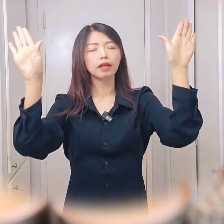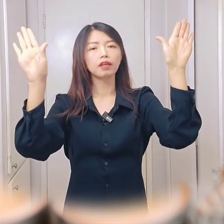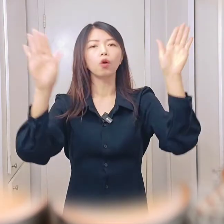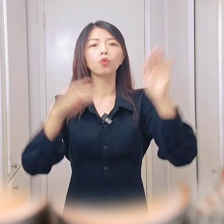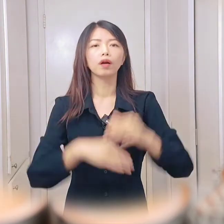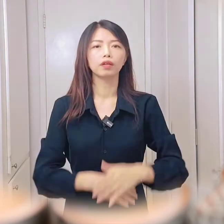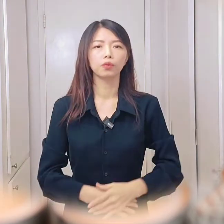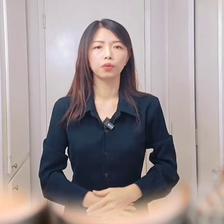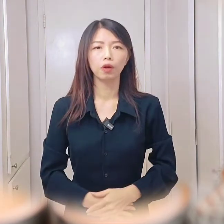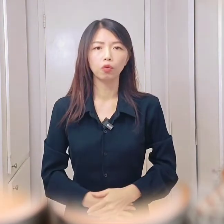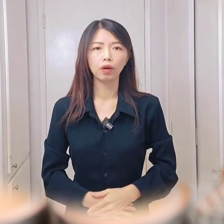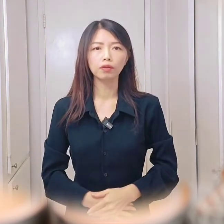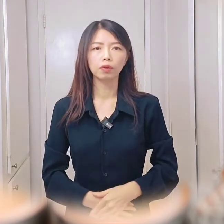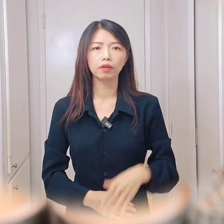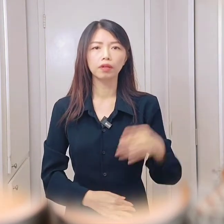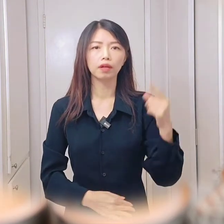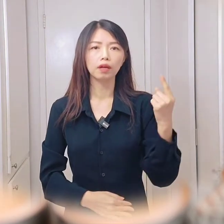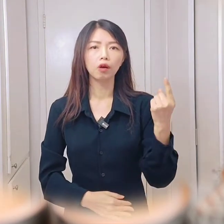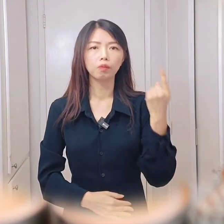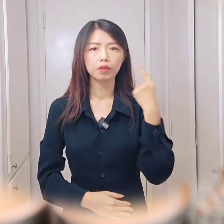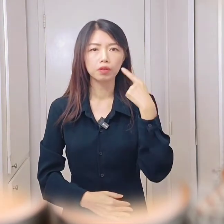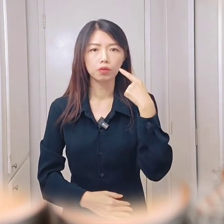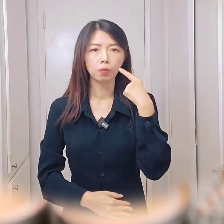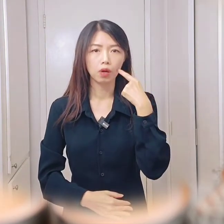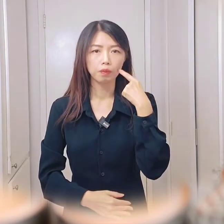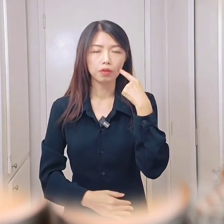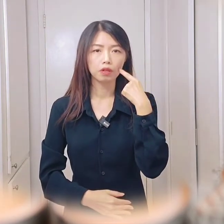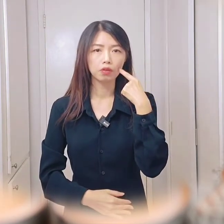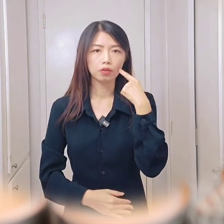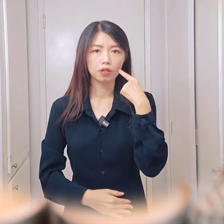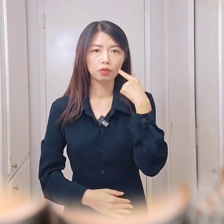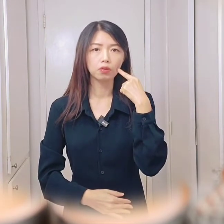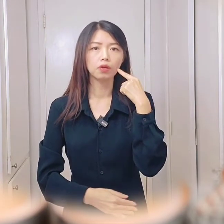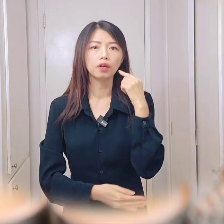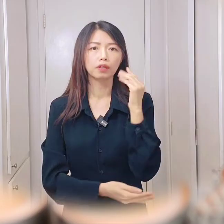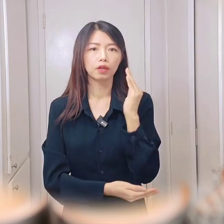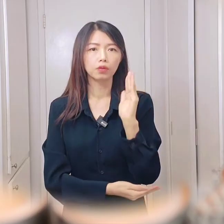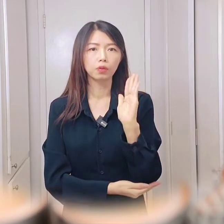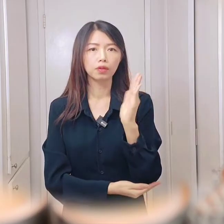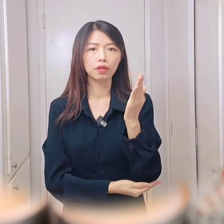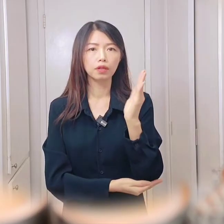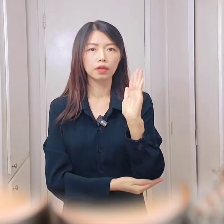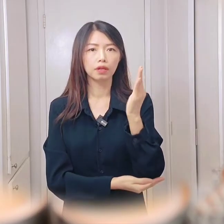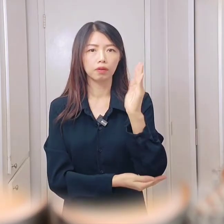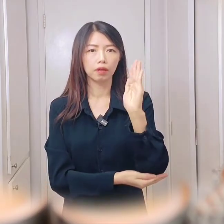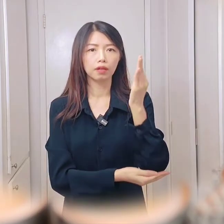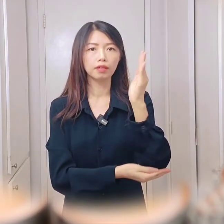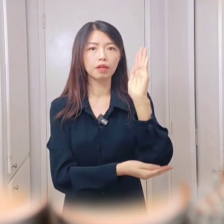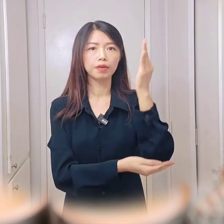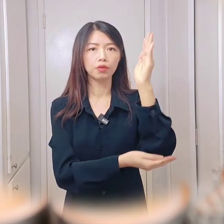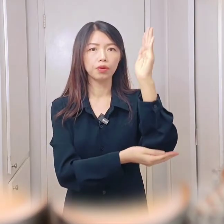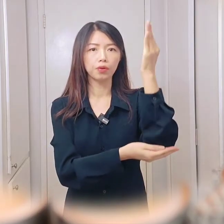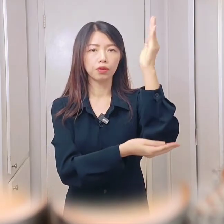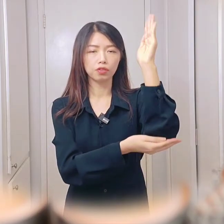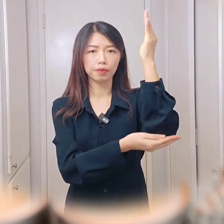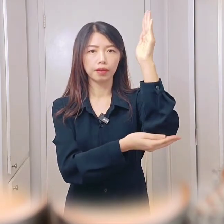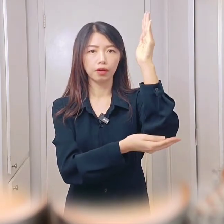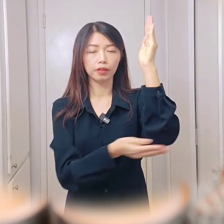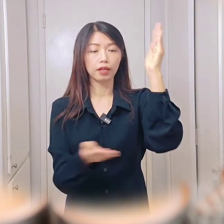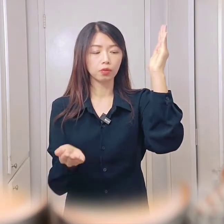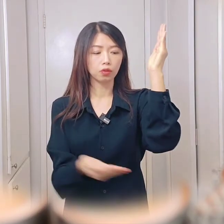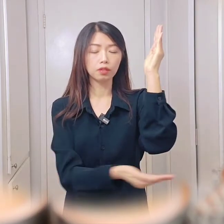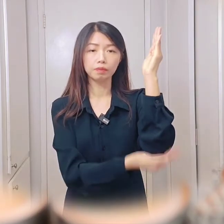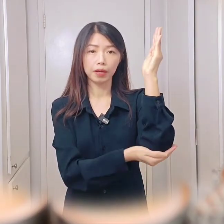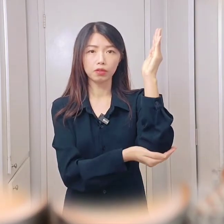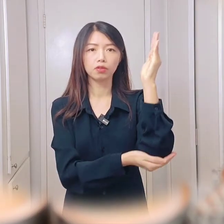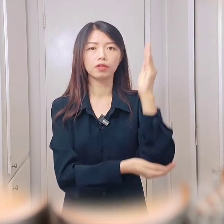하늘에는 영광이요. 영광 수어는 검지로 볼 한번 찍어주시고 그대로 손을 이렇게 흔들면서 위로 올려주시면 돼요.